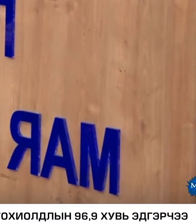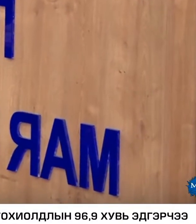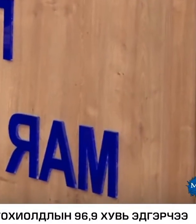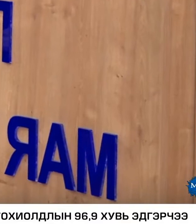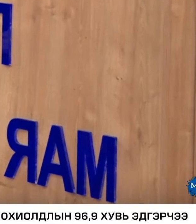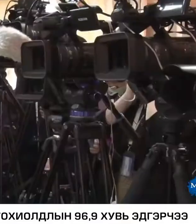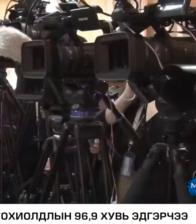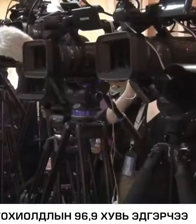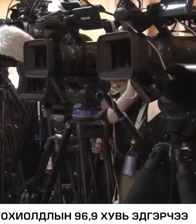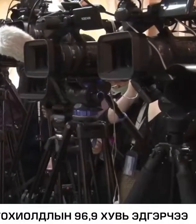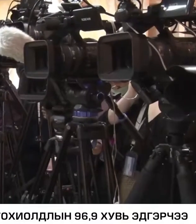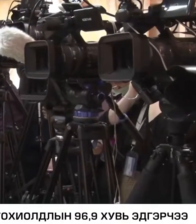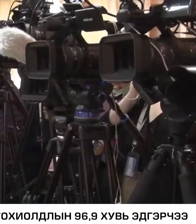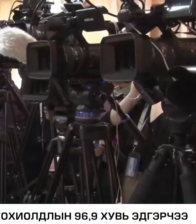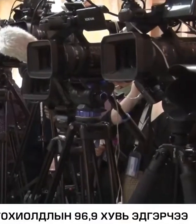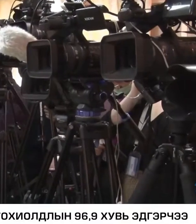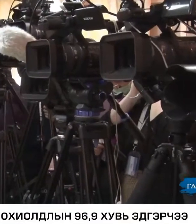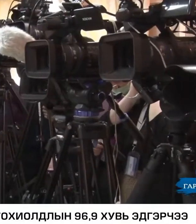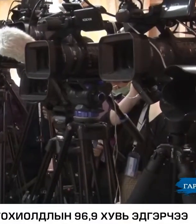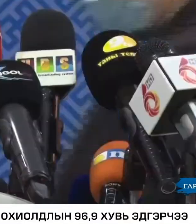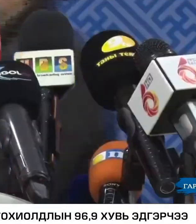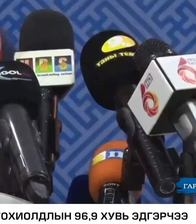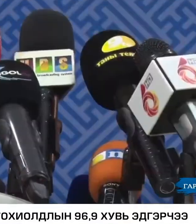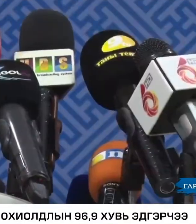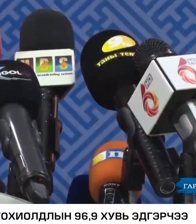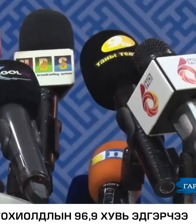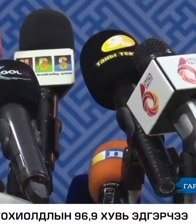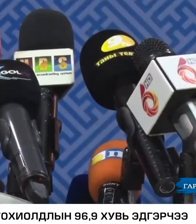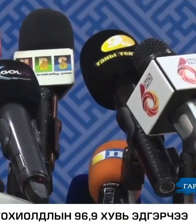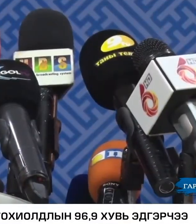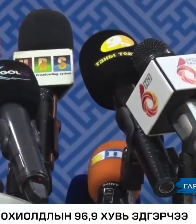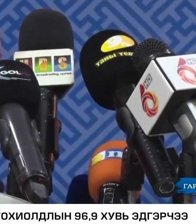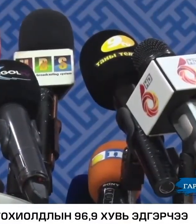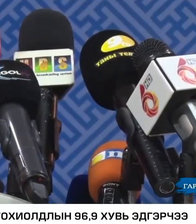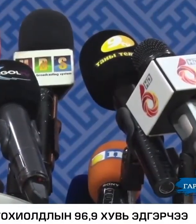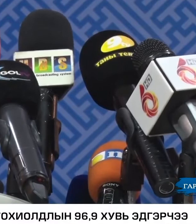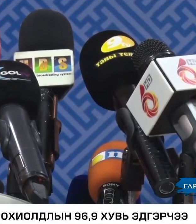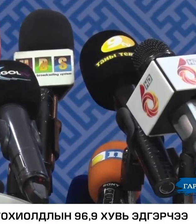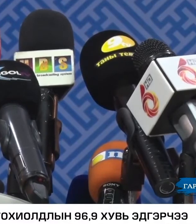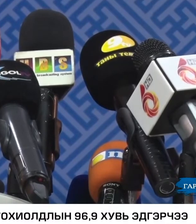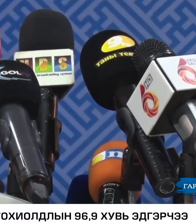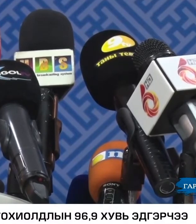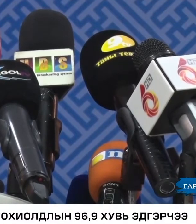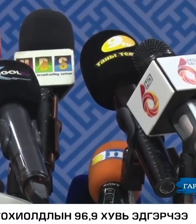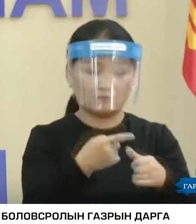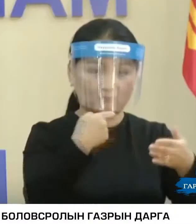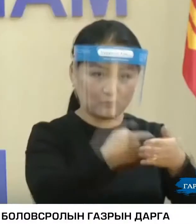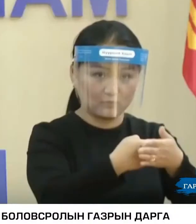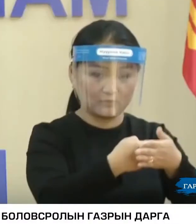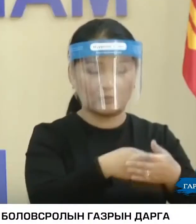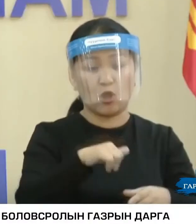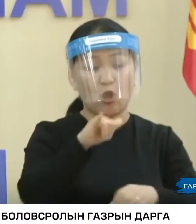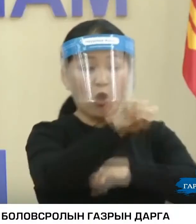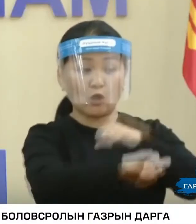үүнтэй холбоотойгоор бэлтгэлийг хангаж ажиллаж байна. Тухайлбал ихтэй сургуулиудын бэлэн байдлыг хэрхэн хангаж байгаа талаар өнөөдөр мэдээлэл өглөө. Олон